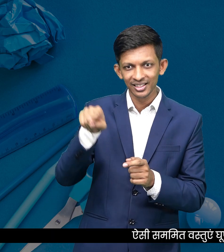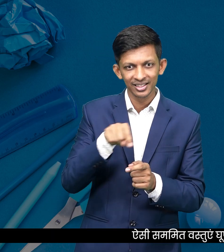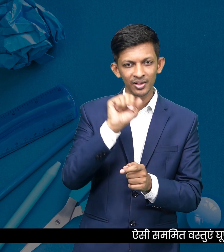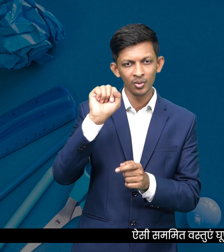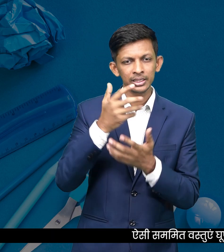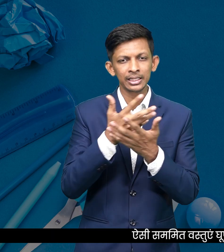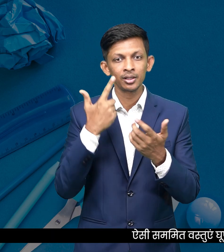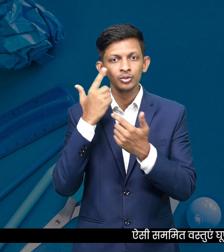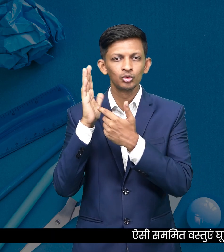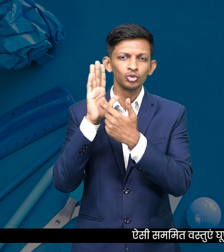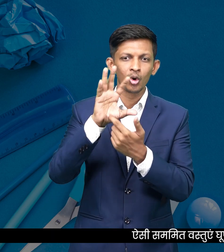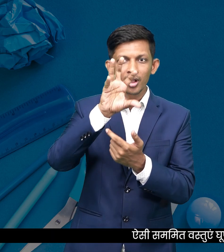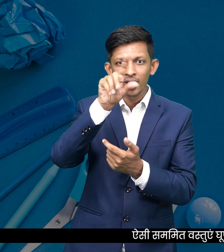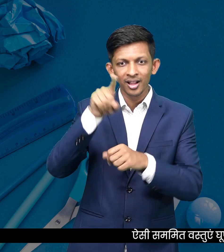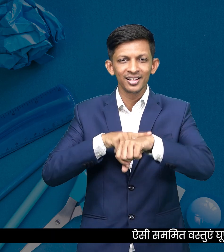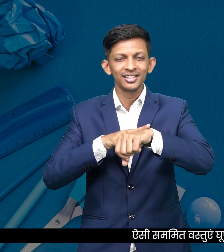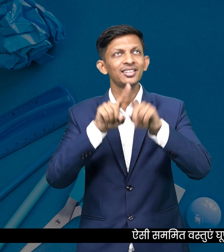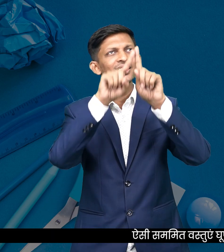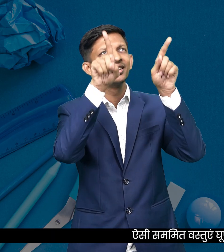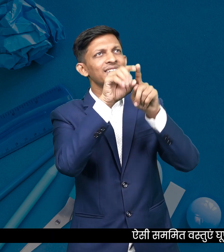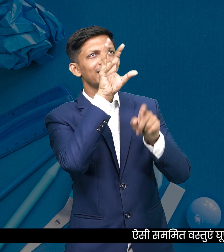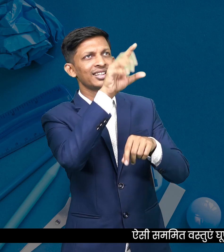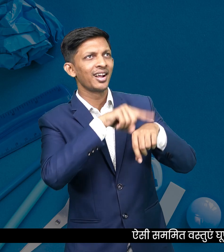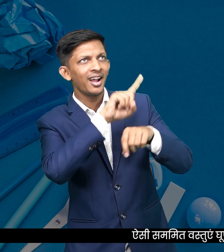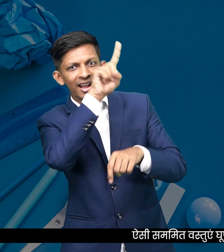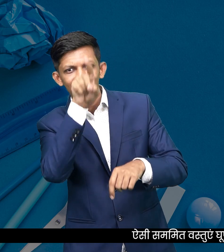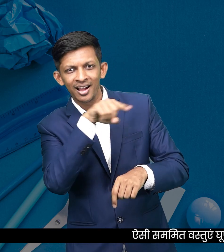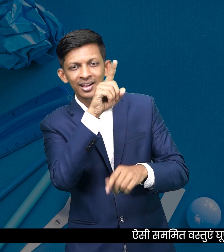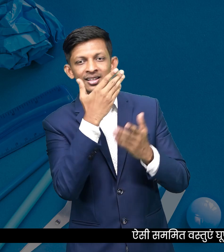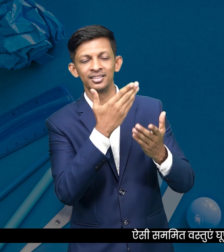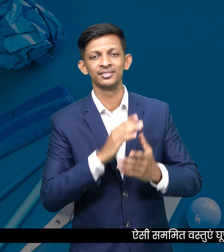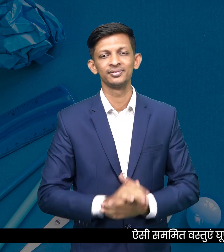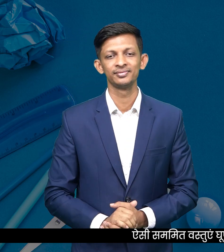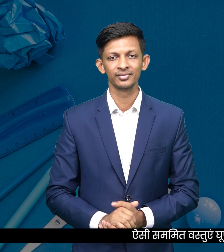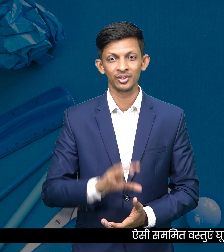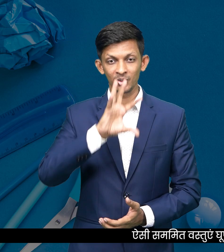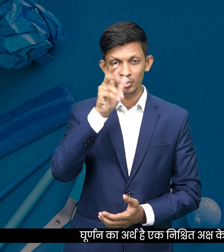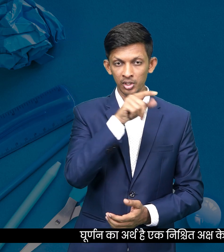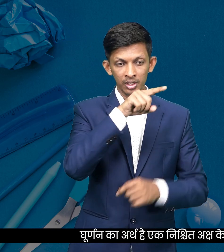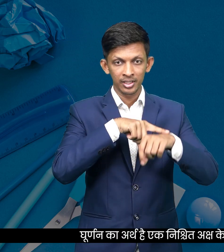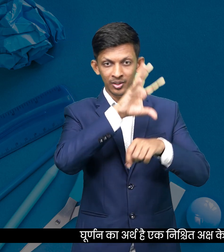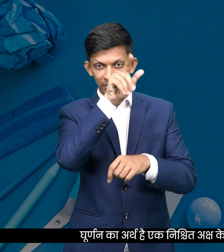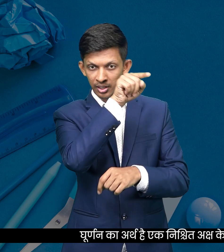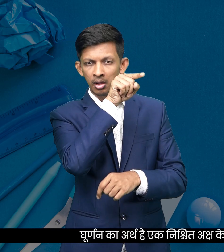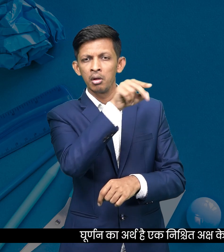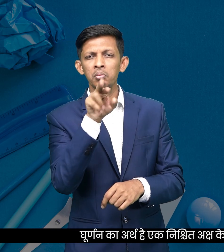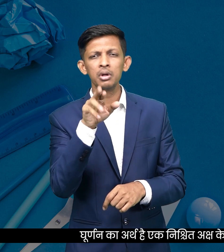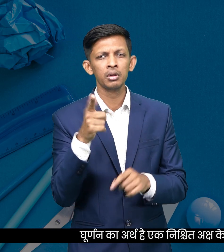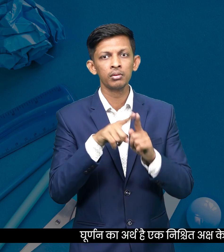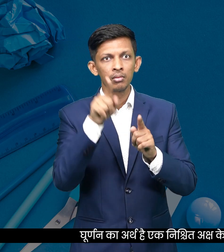ऐसी सममित वस्तुएं घूर्णी समरूपता दिखाती है। घूर्णन का अर्थ है एक